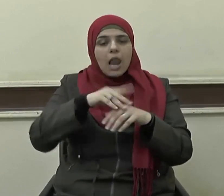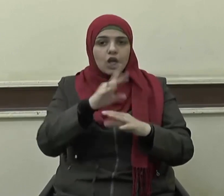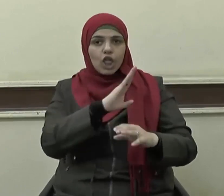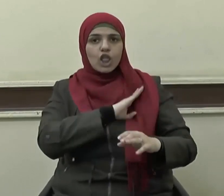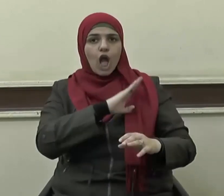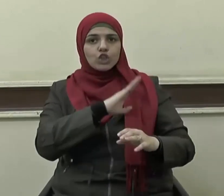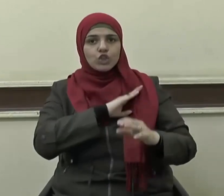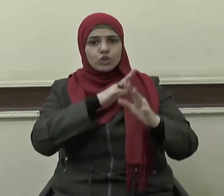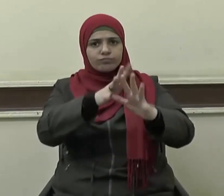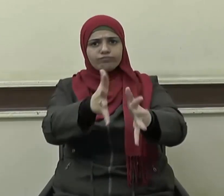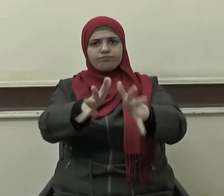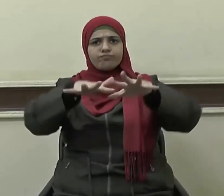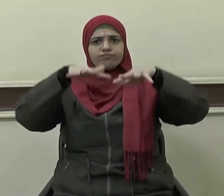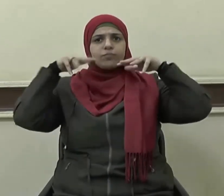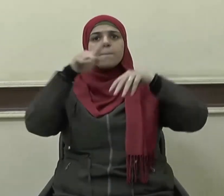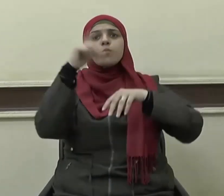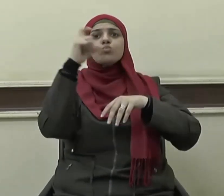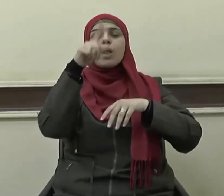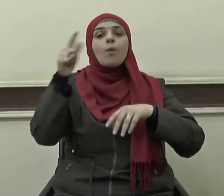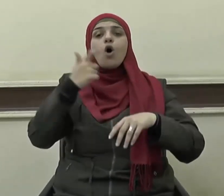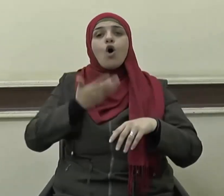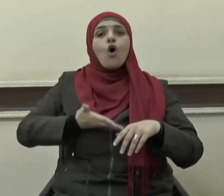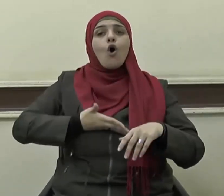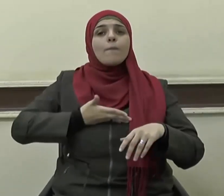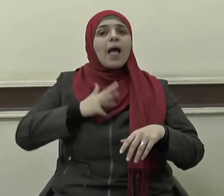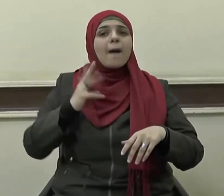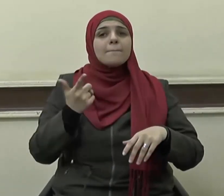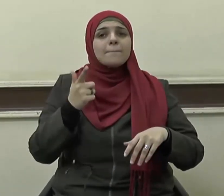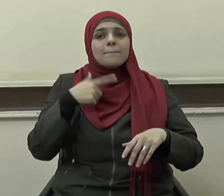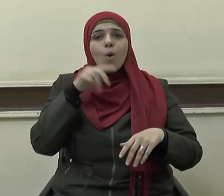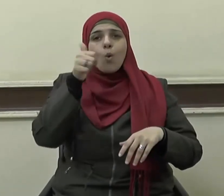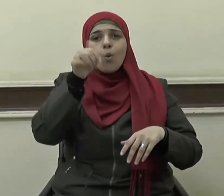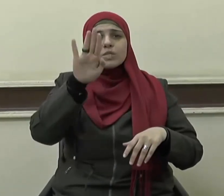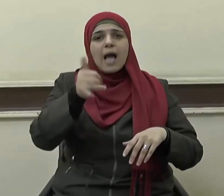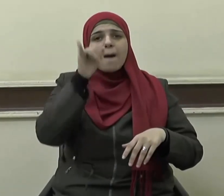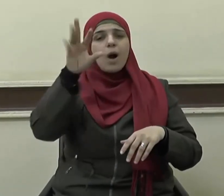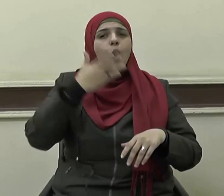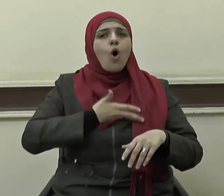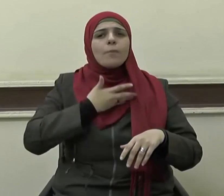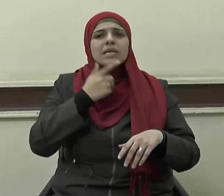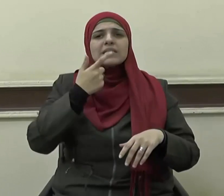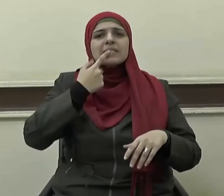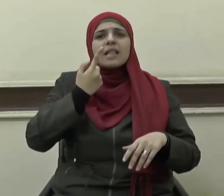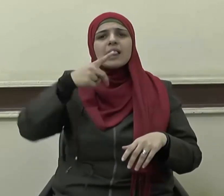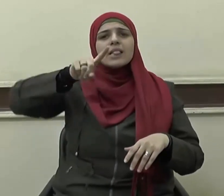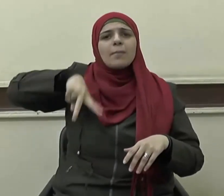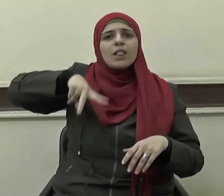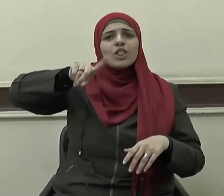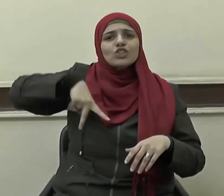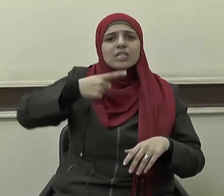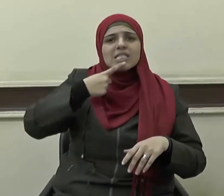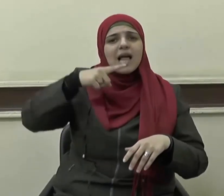المسلمين وعمره آنذاك لم يتجاوز الثامنة عشرة عاما